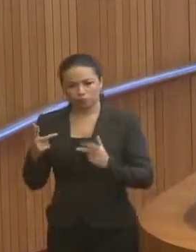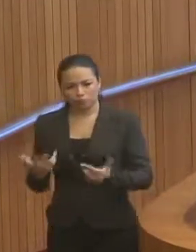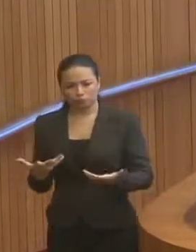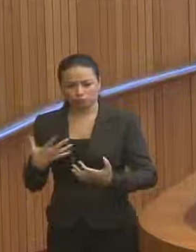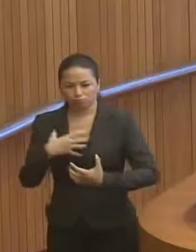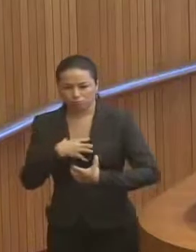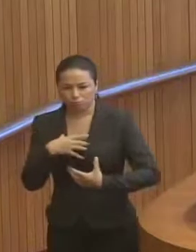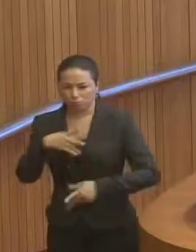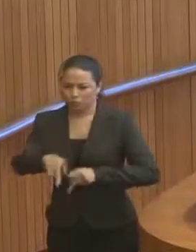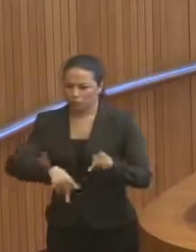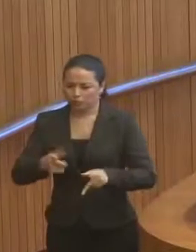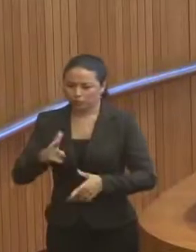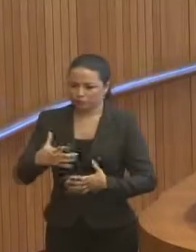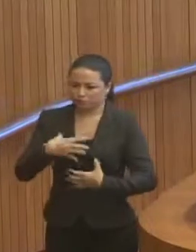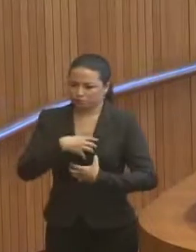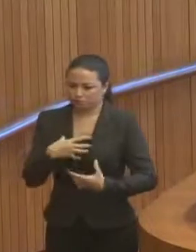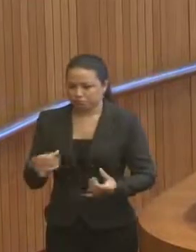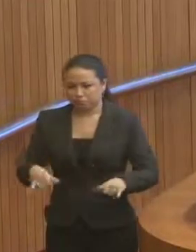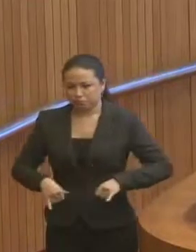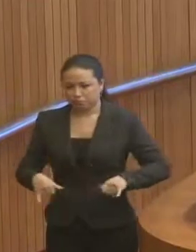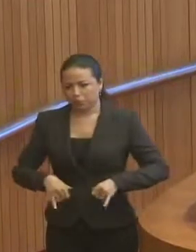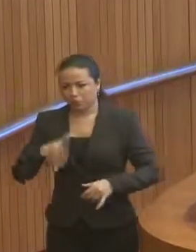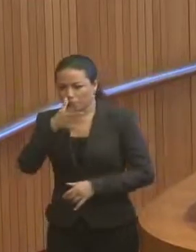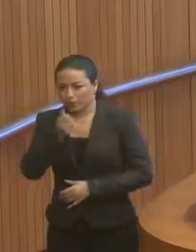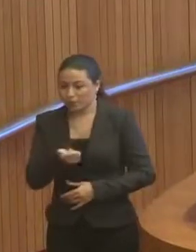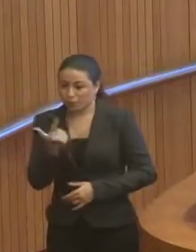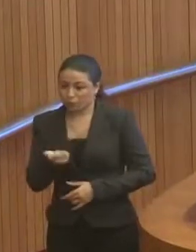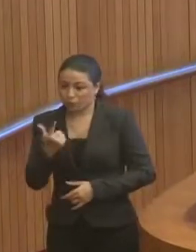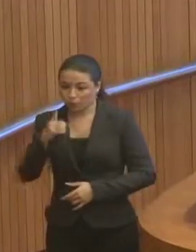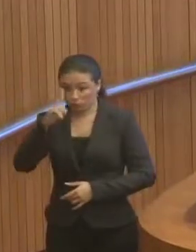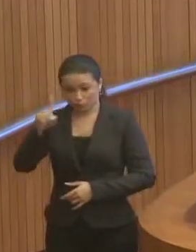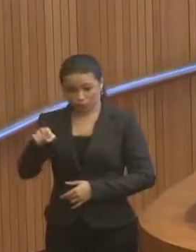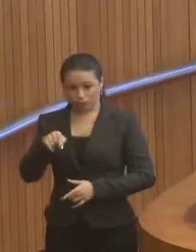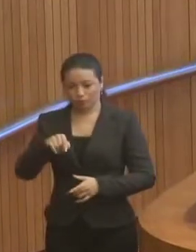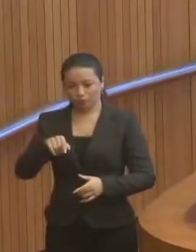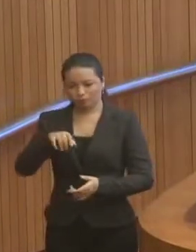tamanho, com quase 12 dias de